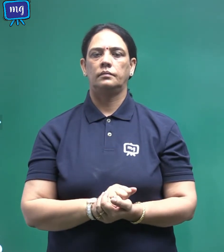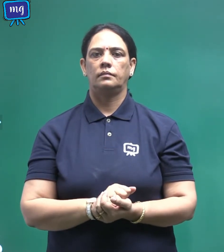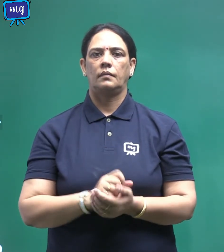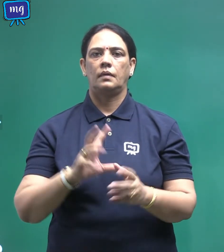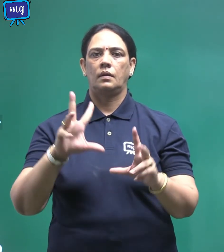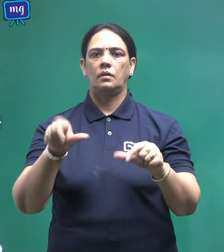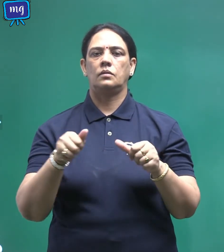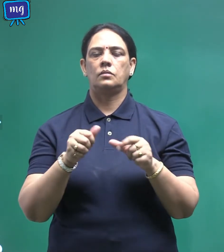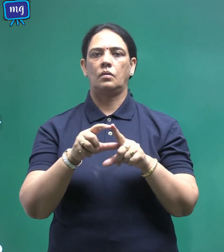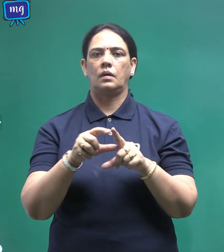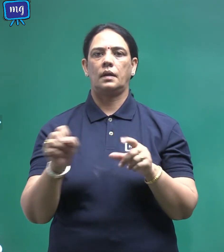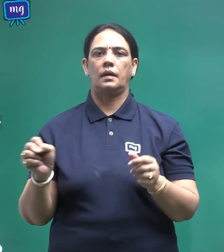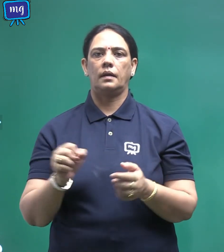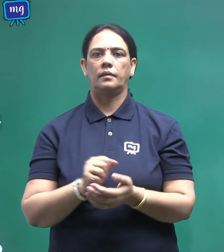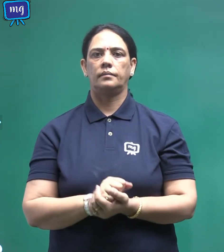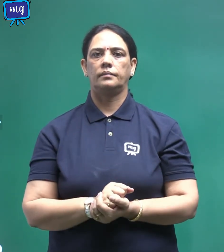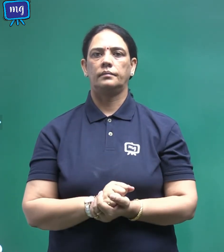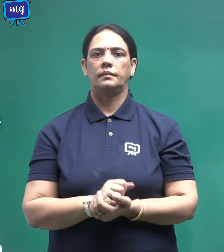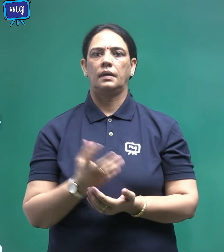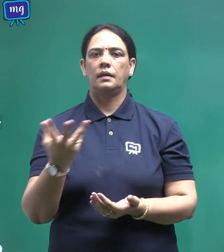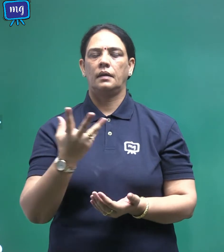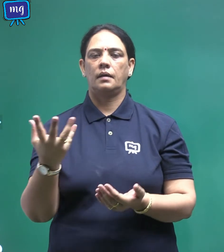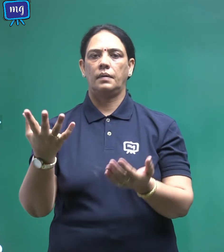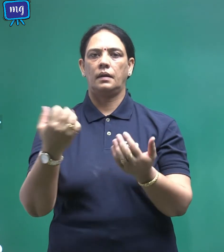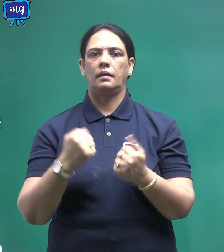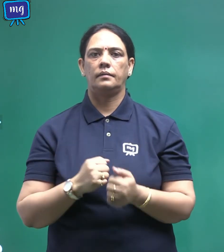हल करेंगे, क्या मिला?